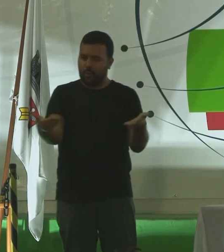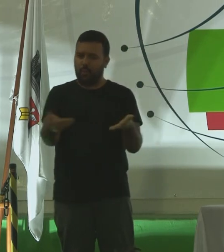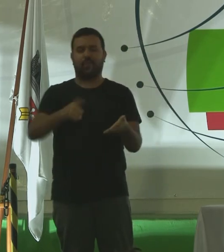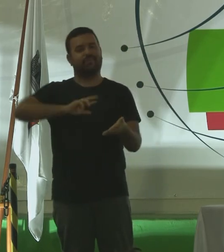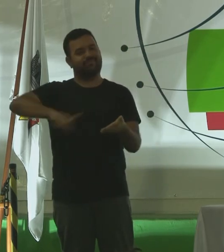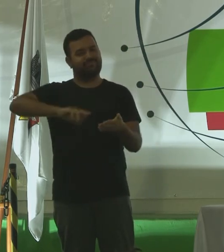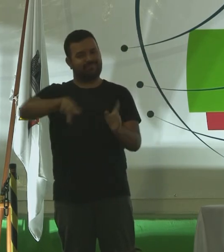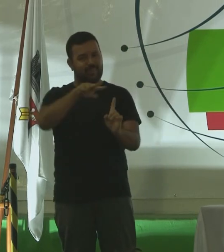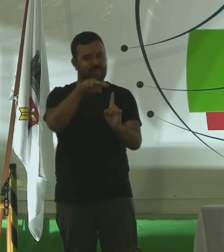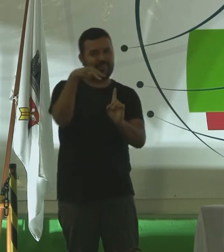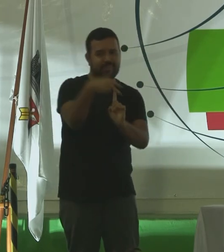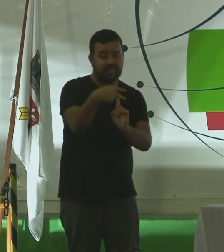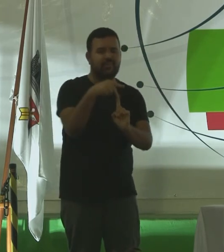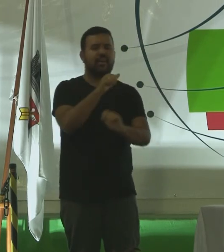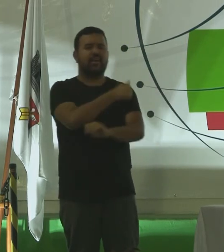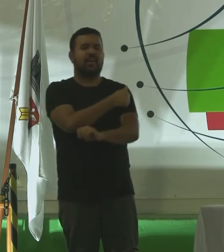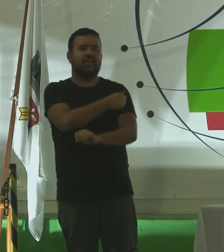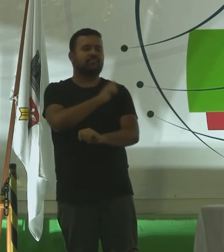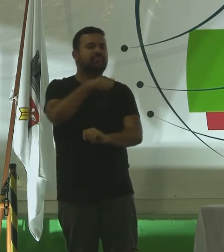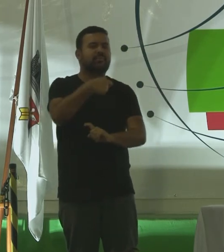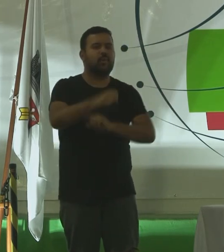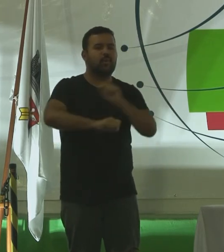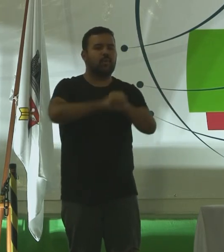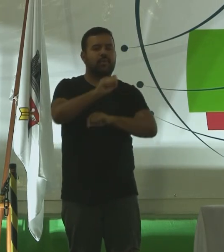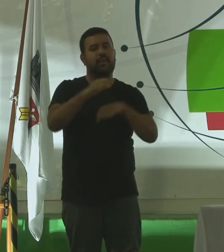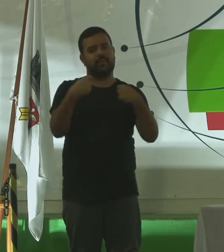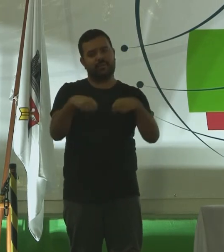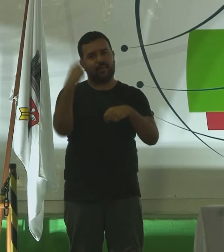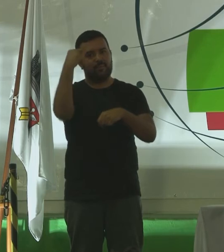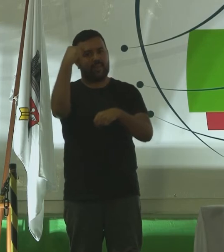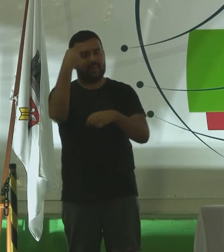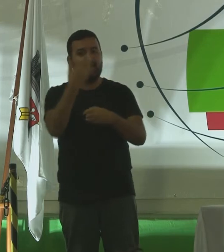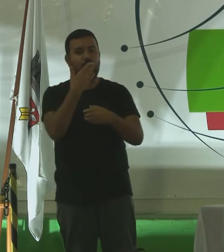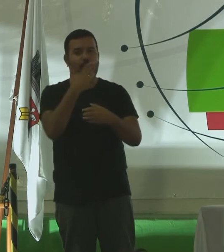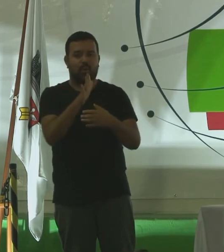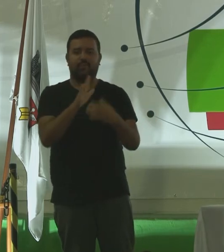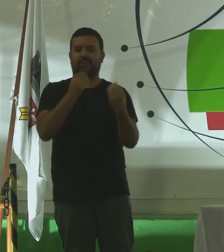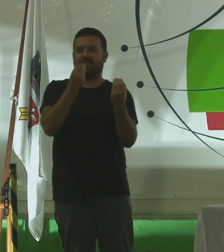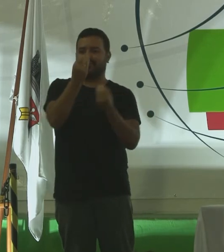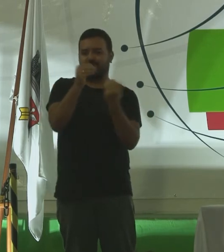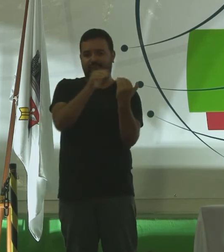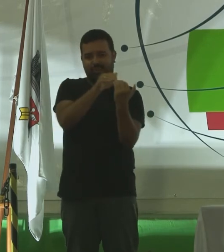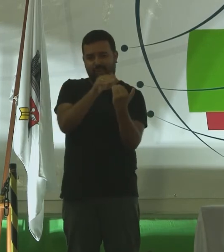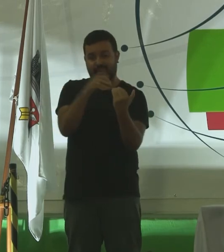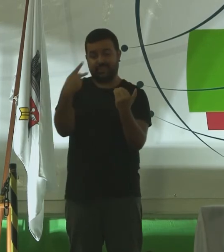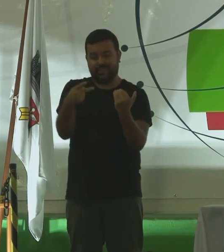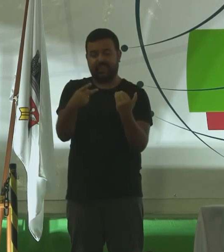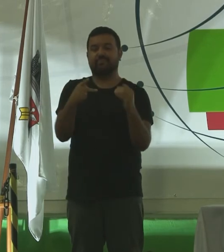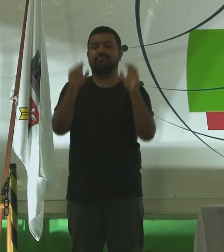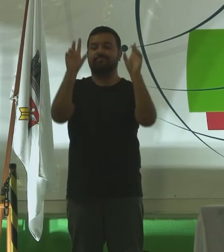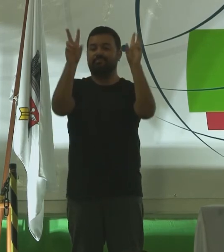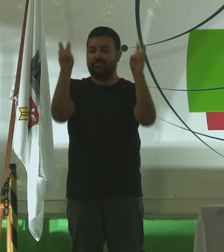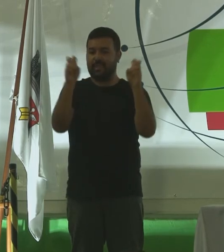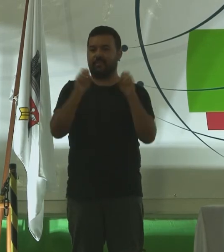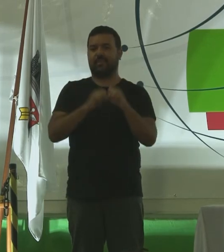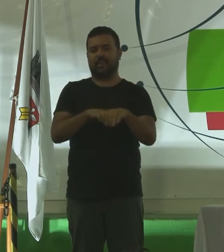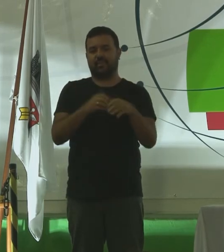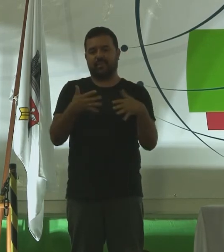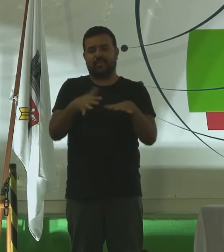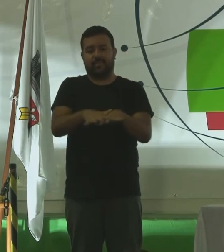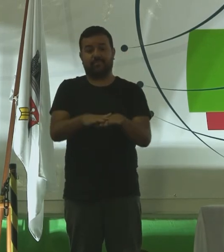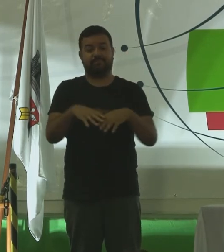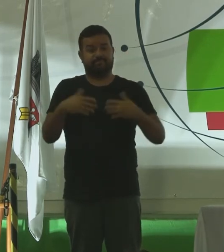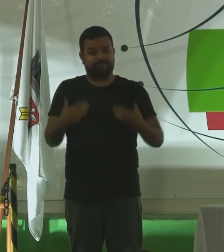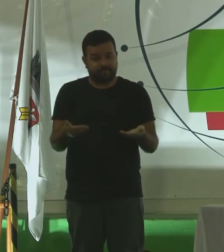perspectiva de aluno e, para isso, a gente também precisa adotar uma nova perspectiva de educação inclusiva. Né? Então, o que a gente